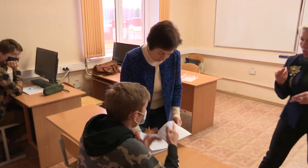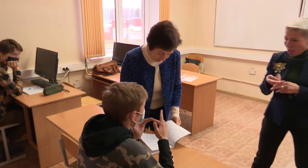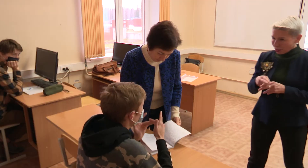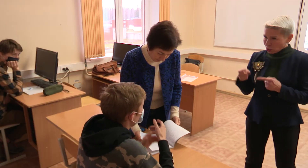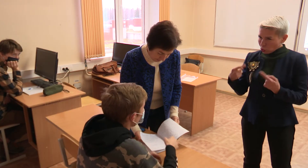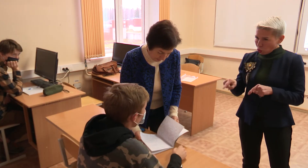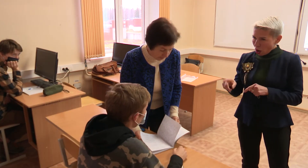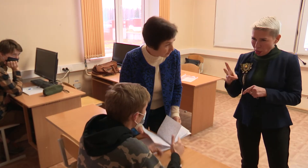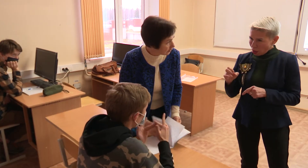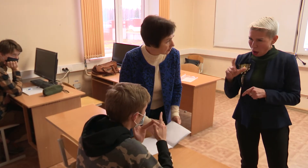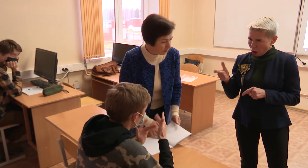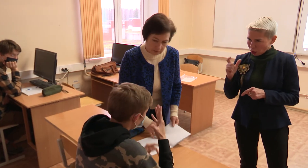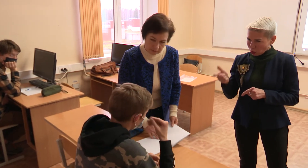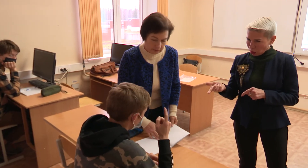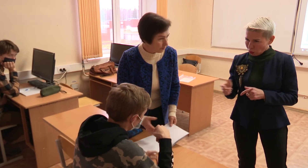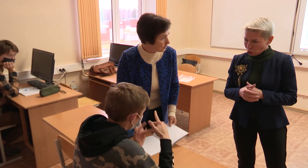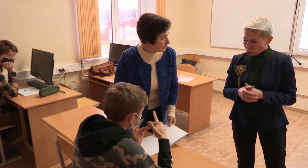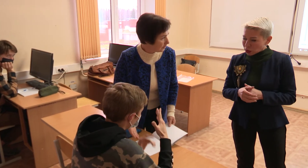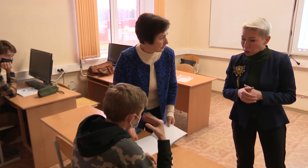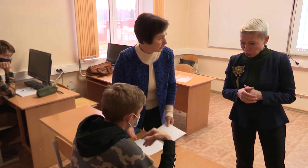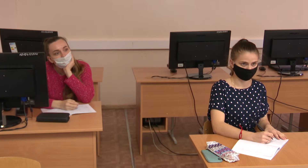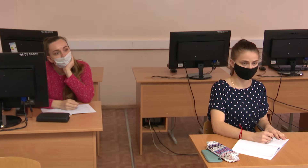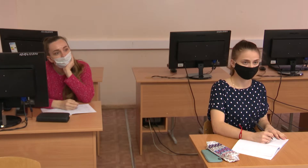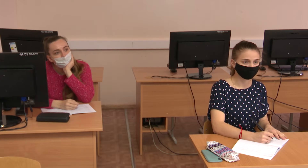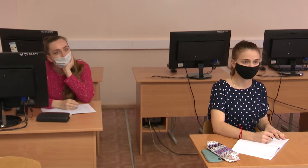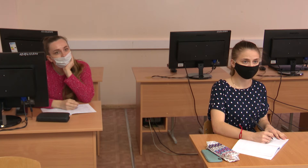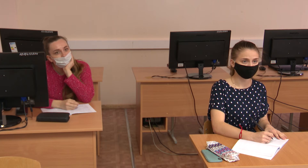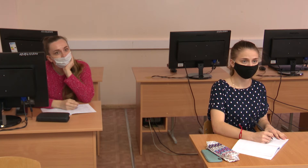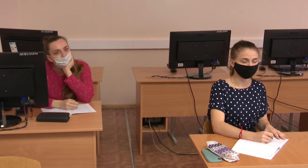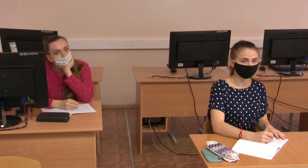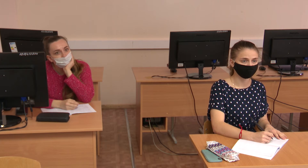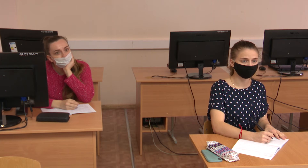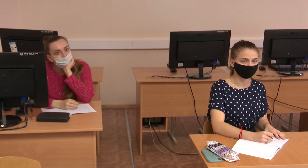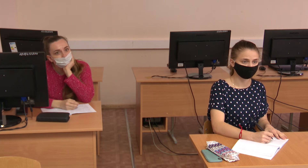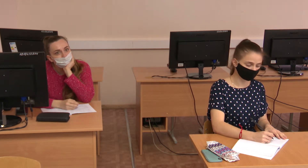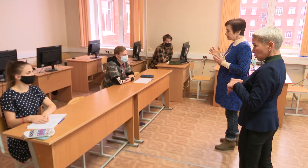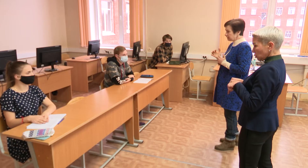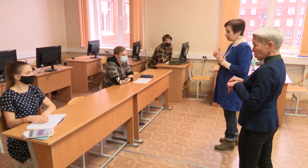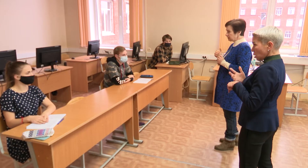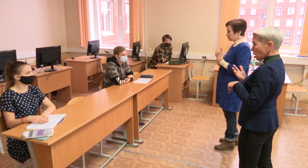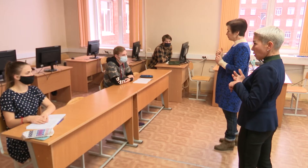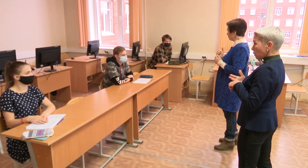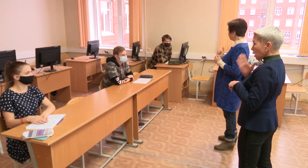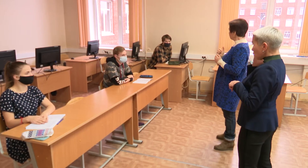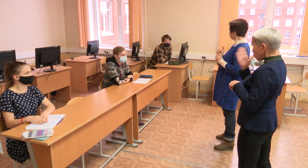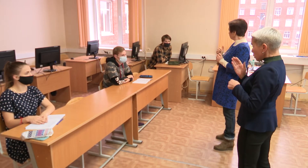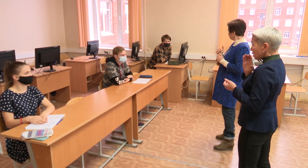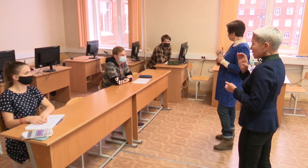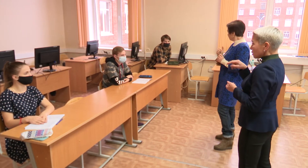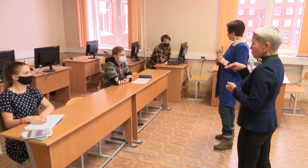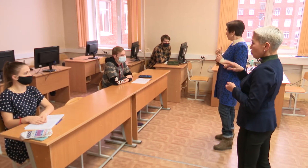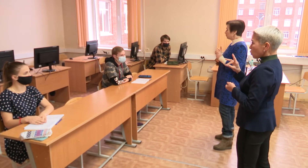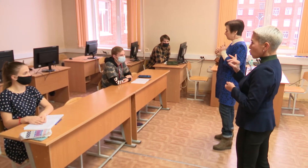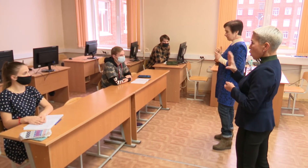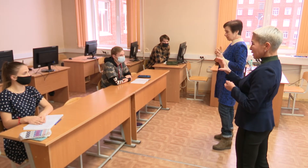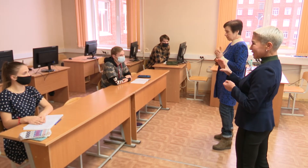нуждающихся. Показатель в 3 раза ниже советского норматива. Работы много, идут в профессию, чаще дети глухих. Проблема им очень